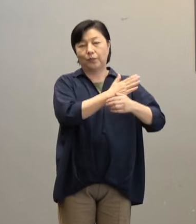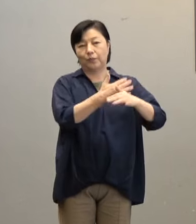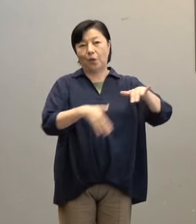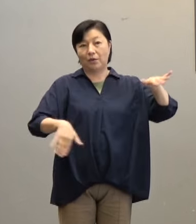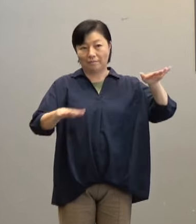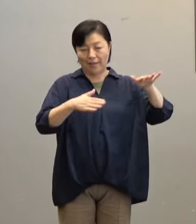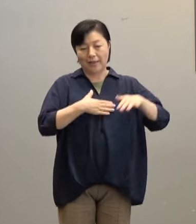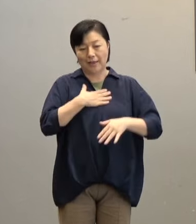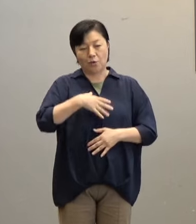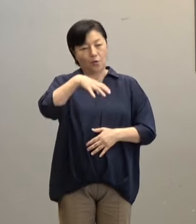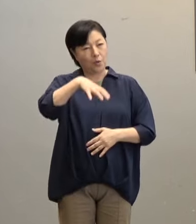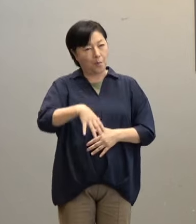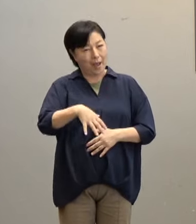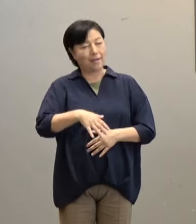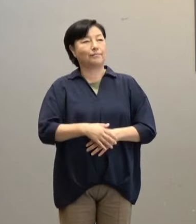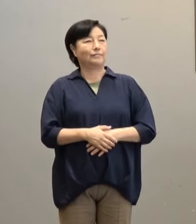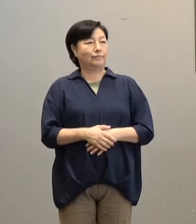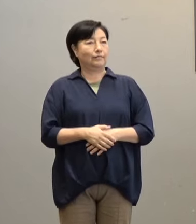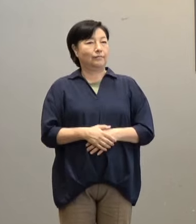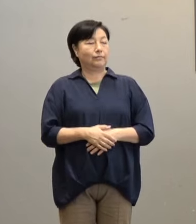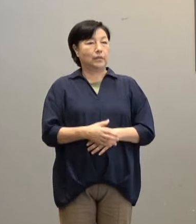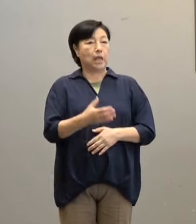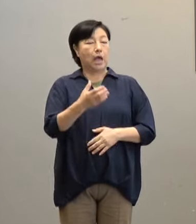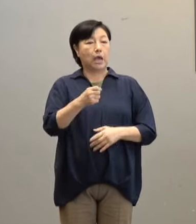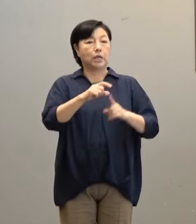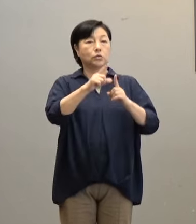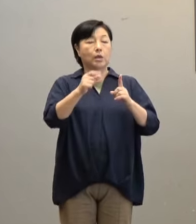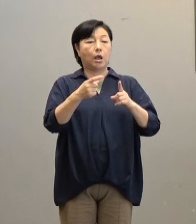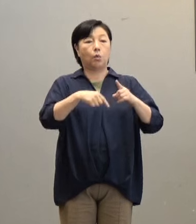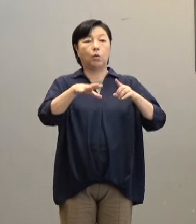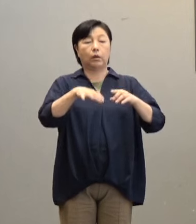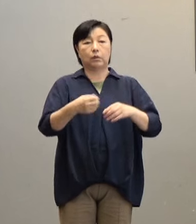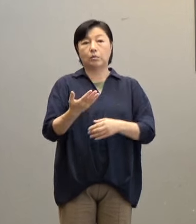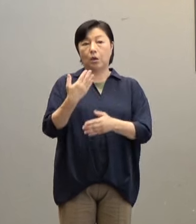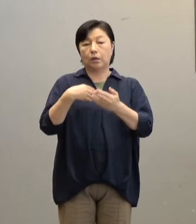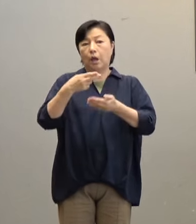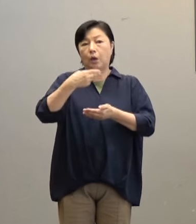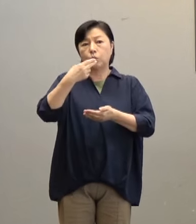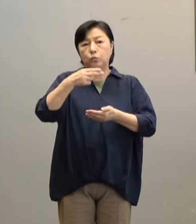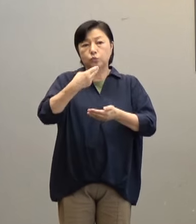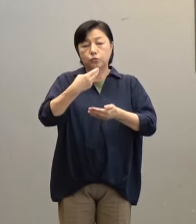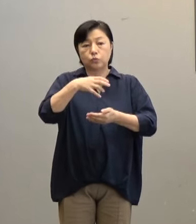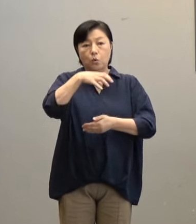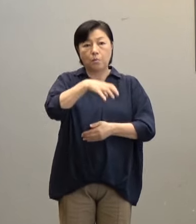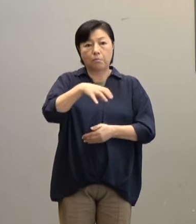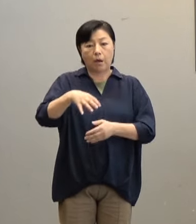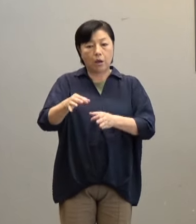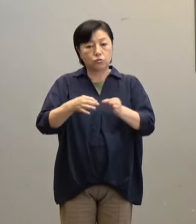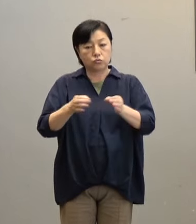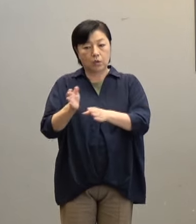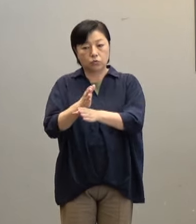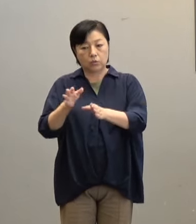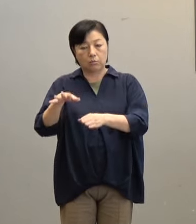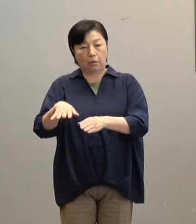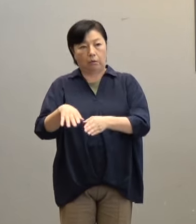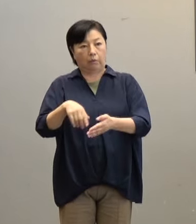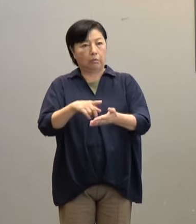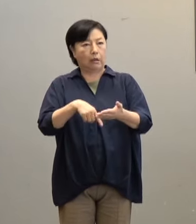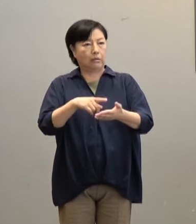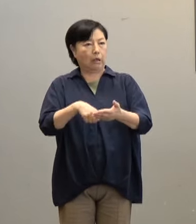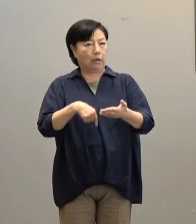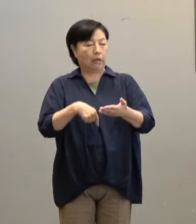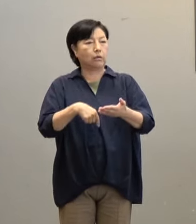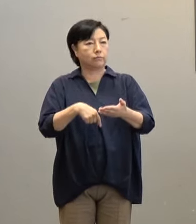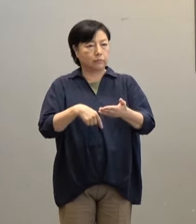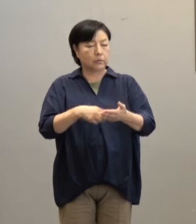しまれております。一方で柏の葉公園にはもともと飲食施設や売店、休憩施設等が不足をしており、